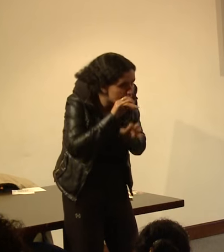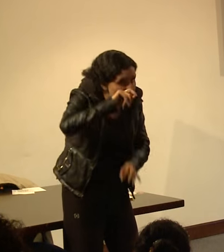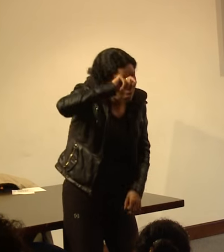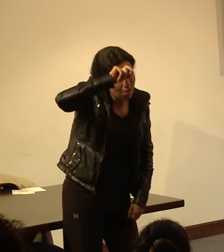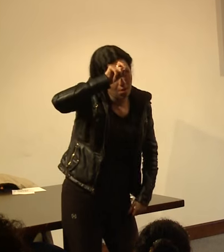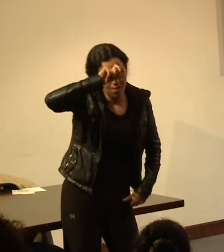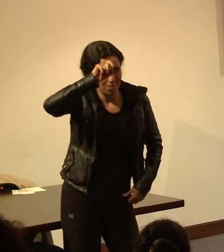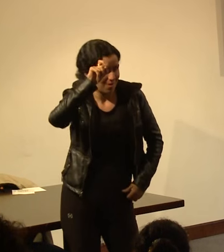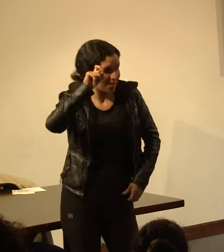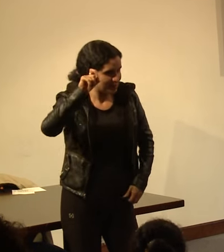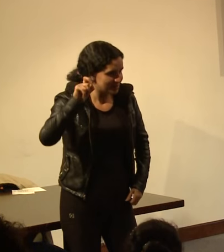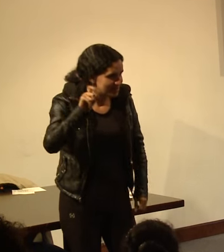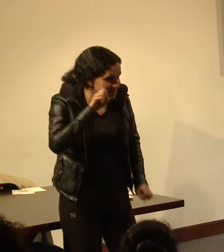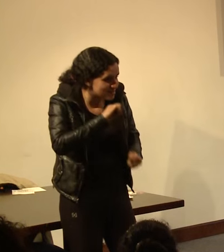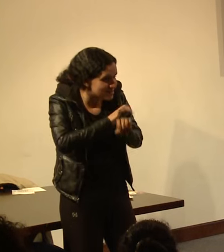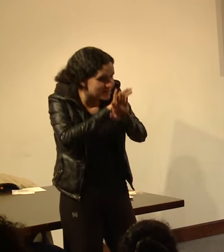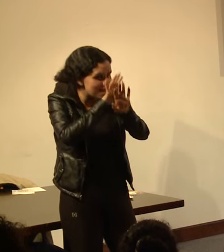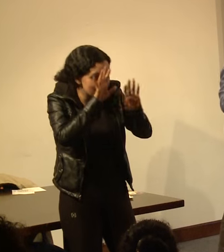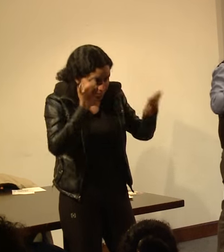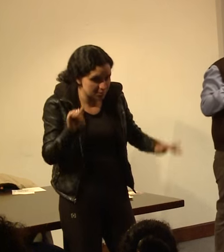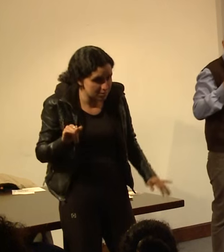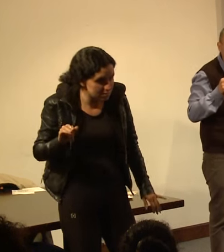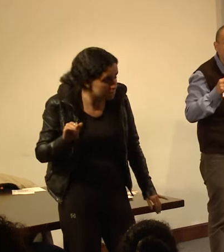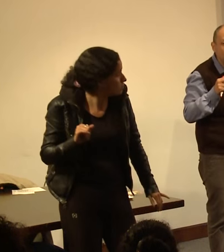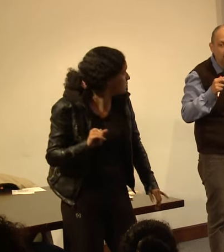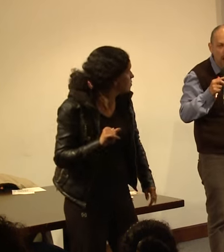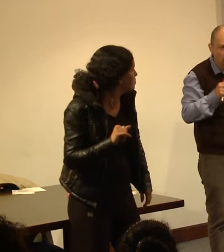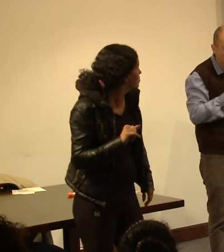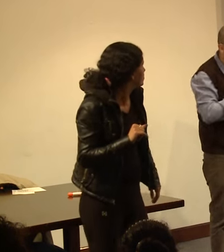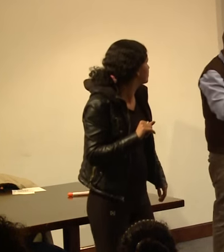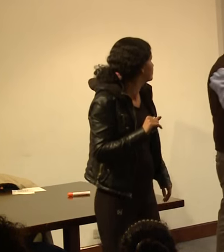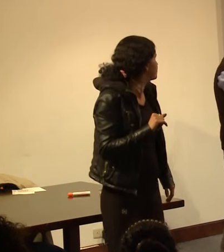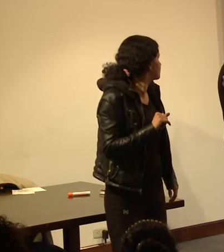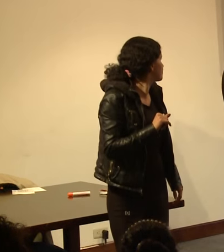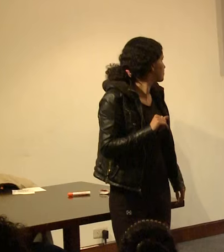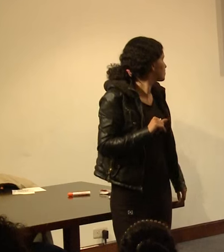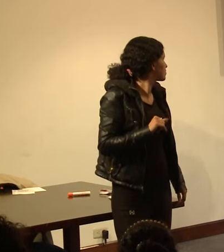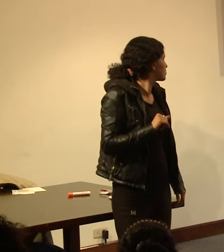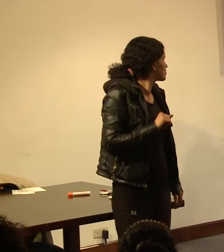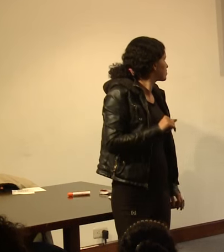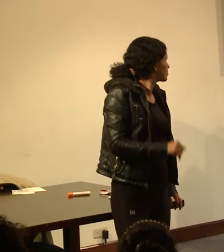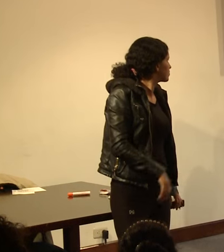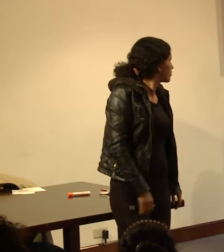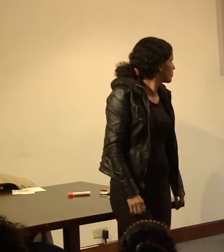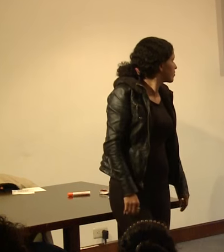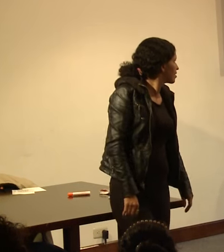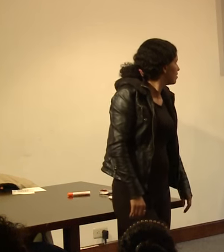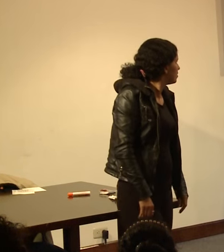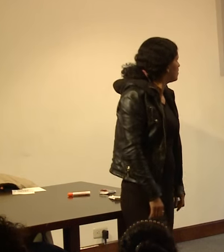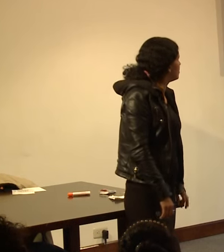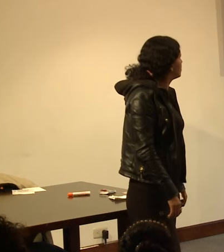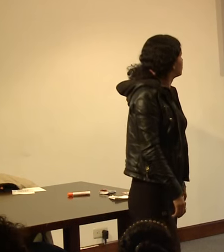hacer clara esa idea. Entonces, lo primero que uno ve en una obra es cómo está hecha la obra.